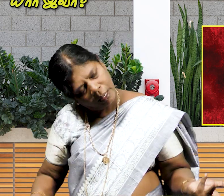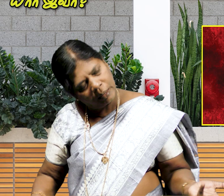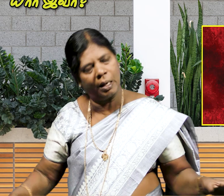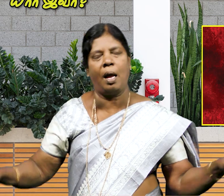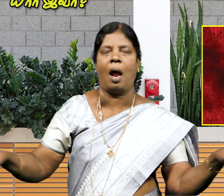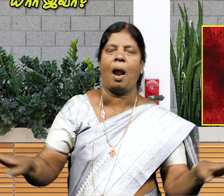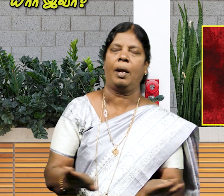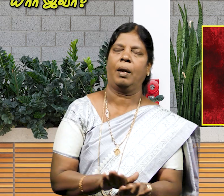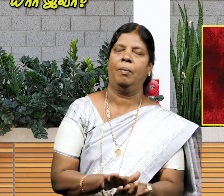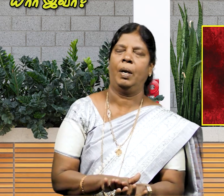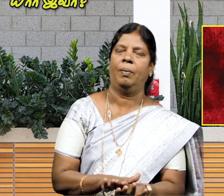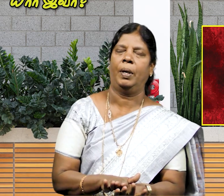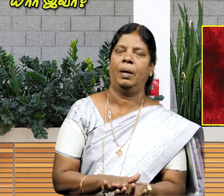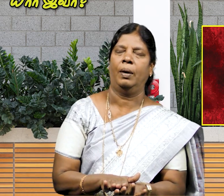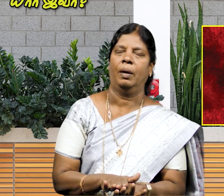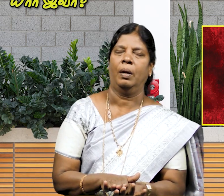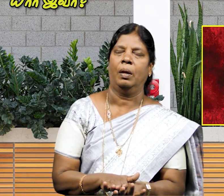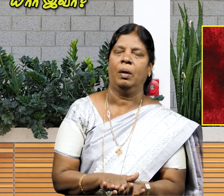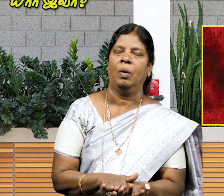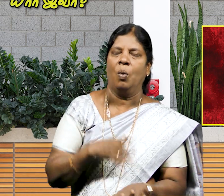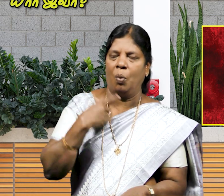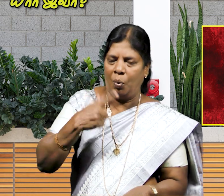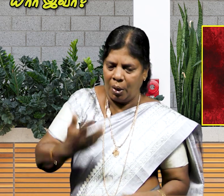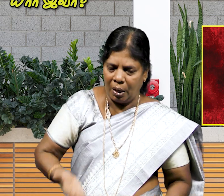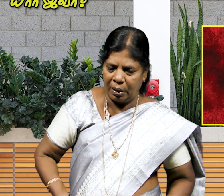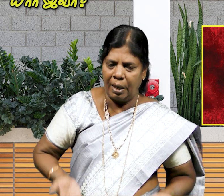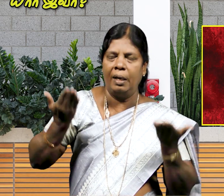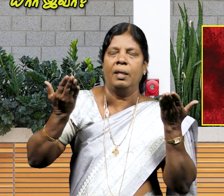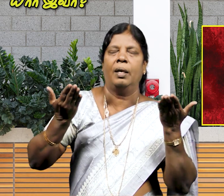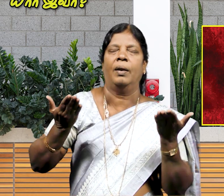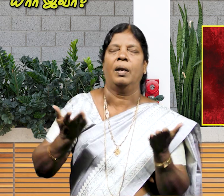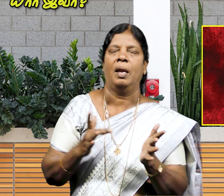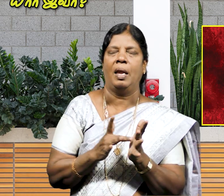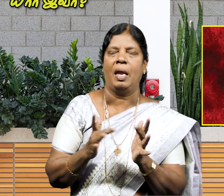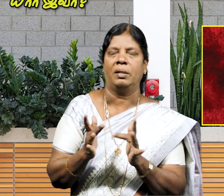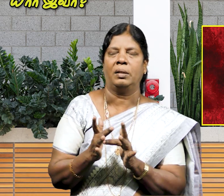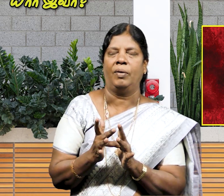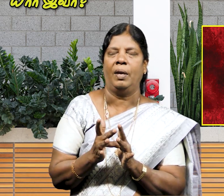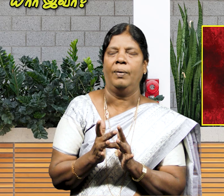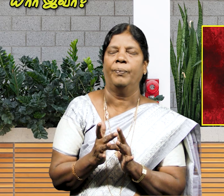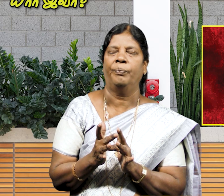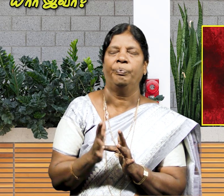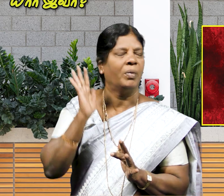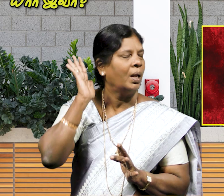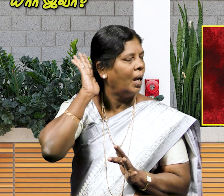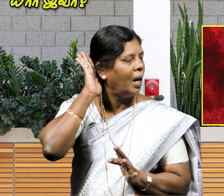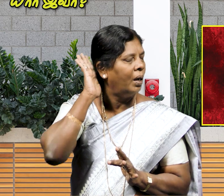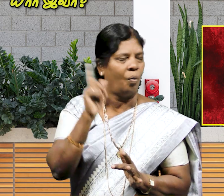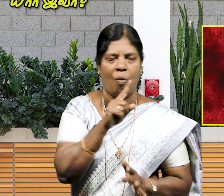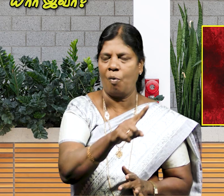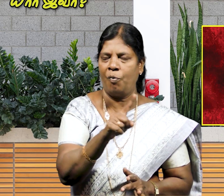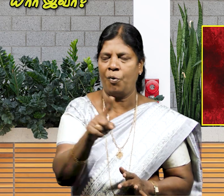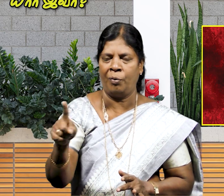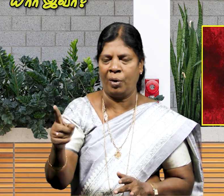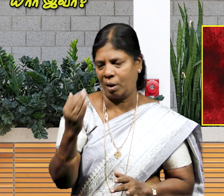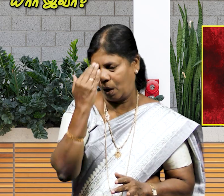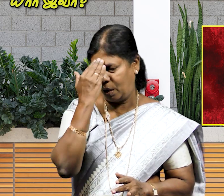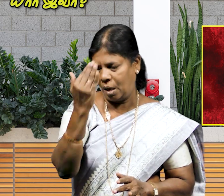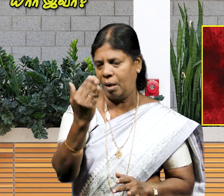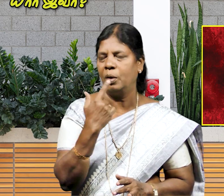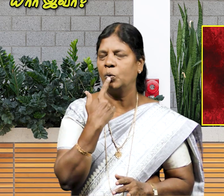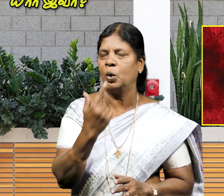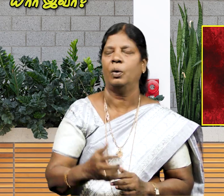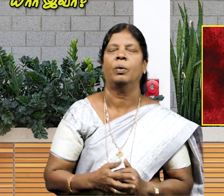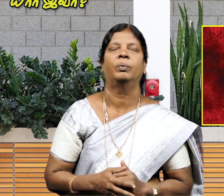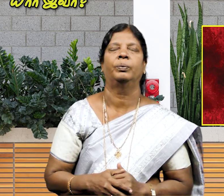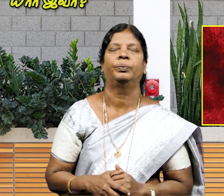மறித்து அடக்கம் பண்ணப்பட்ட உயிர்த்தெழுந்த இயேசுவை கேட்ட ஒவ்வொருவருக்காய் நன்றி